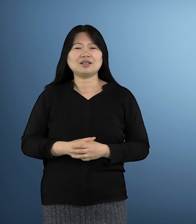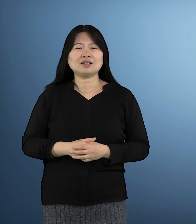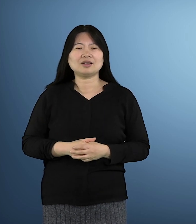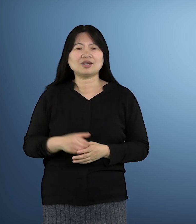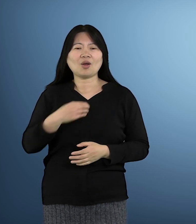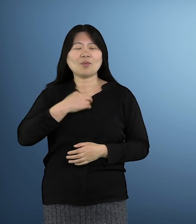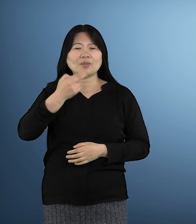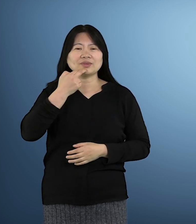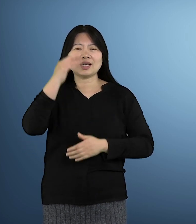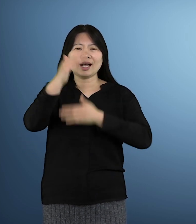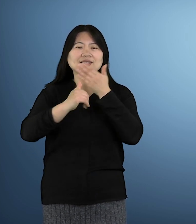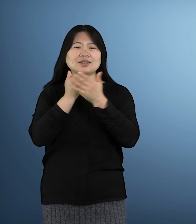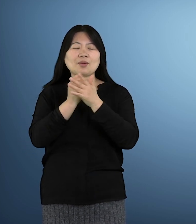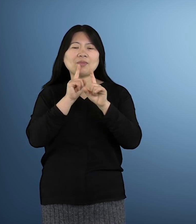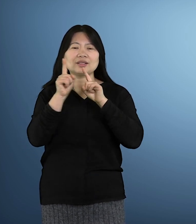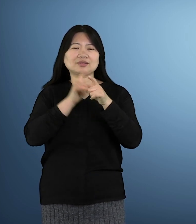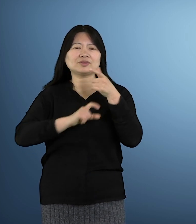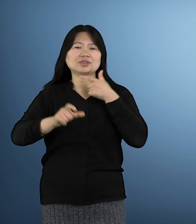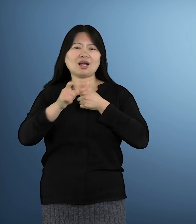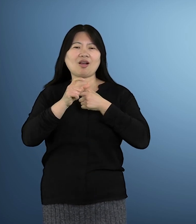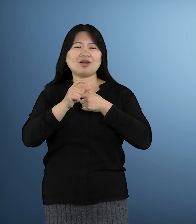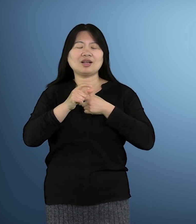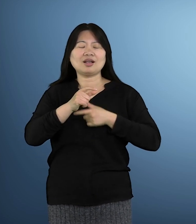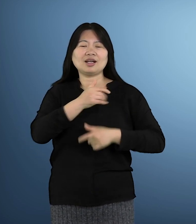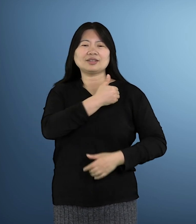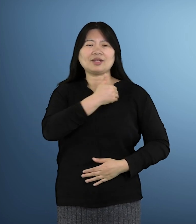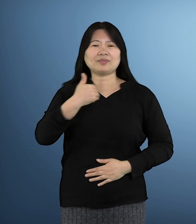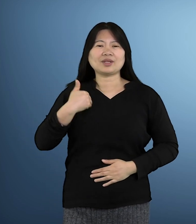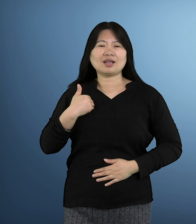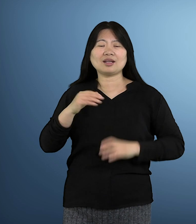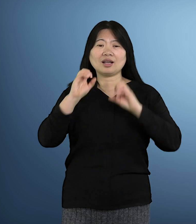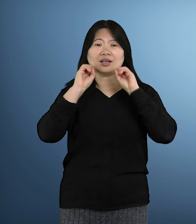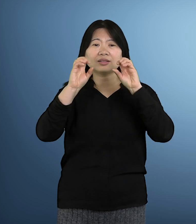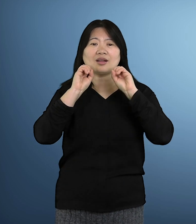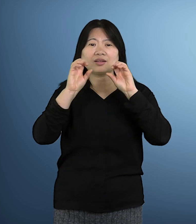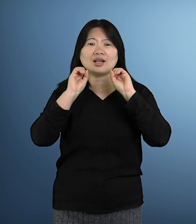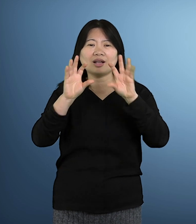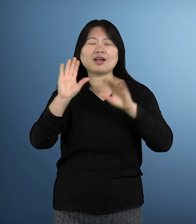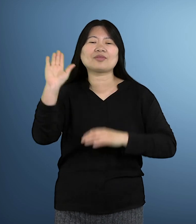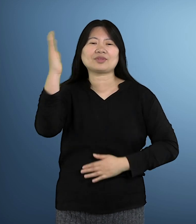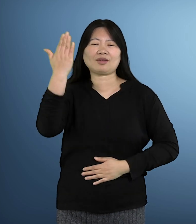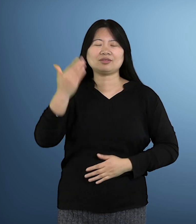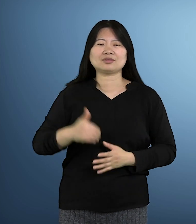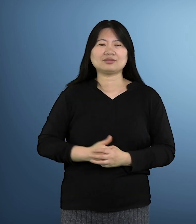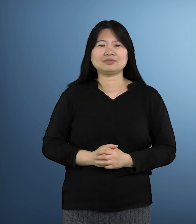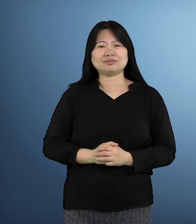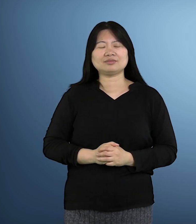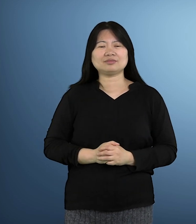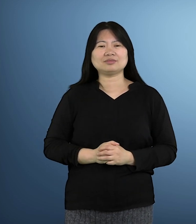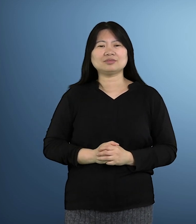없이 하나님의 말씀을 더욱 담대히 전하게 되었느니라.